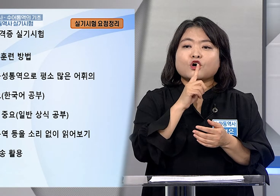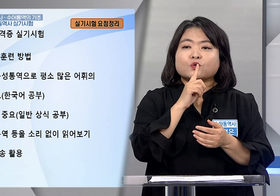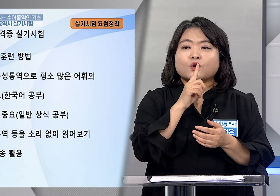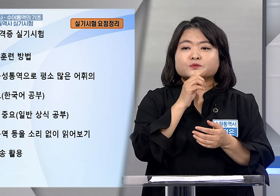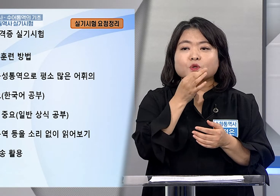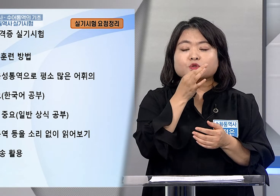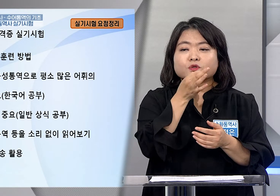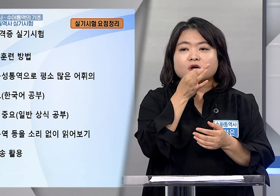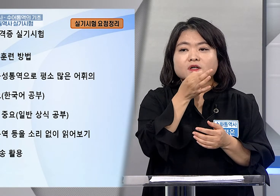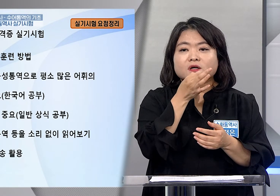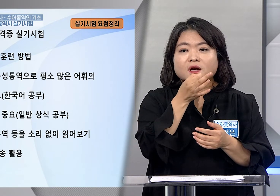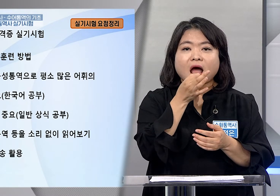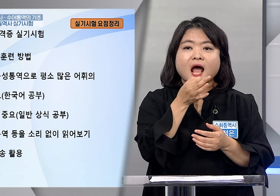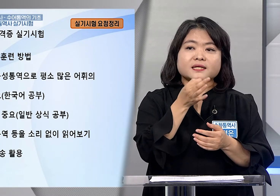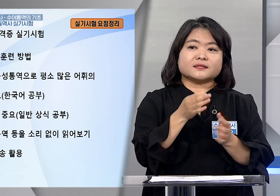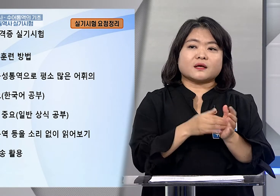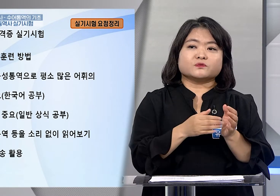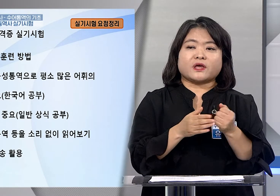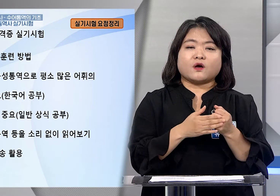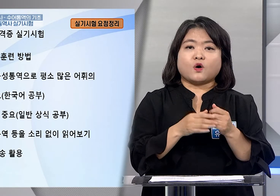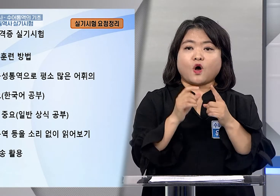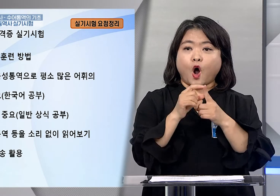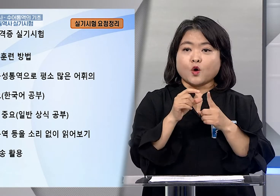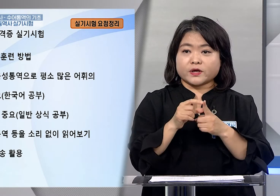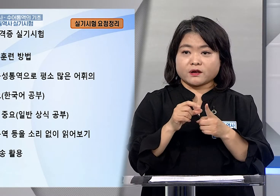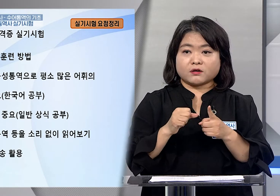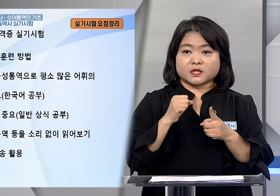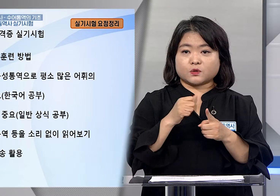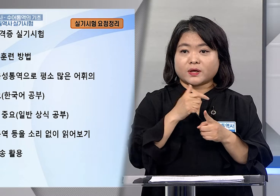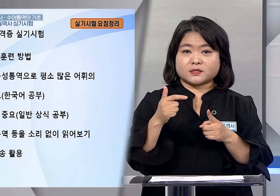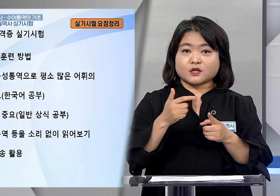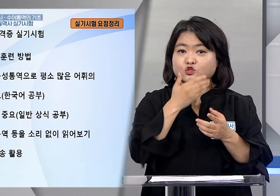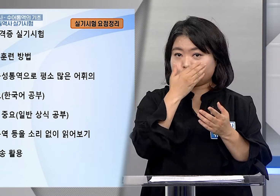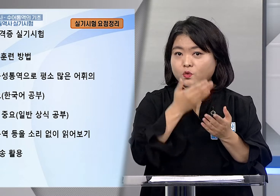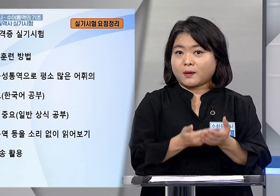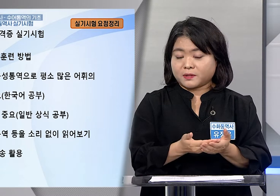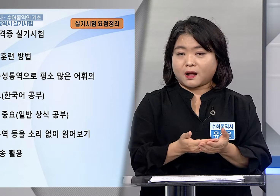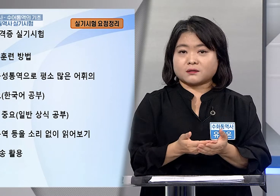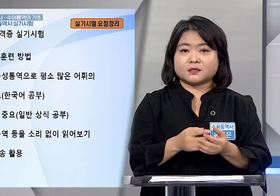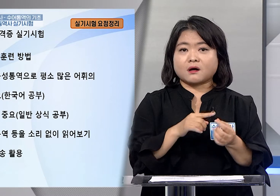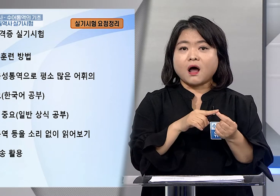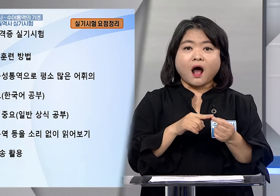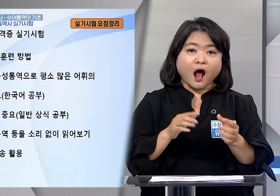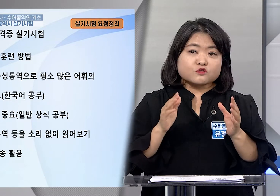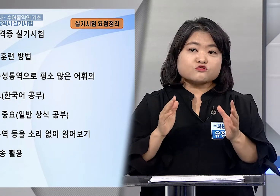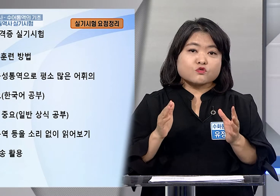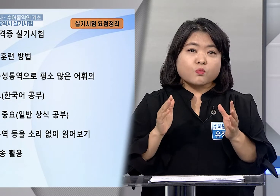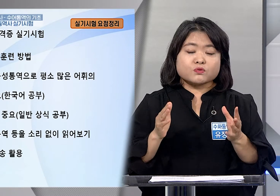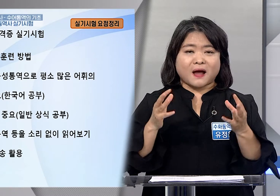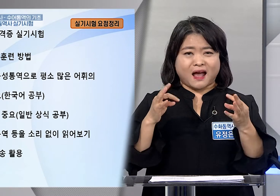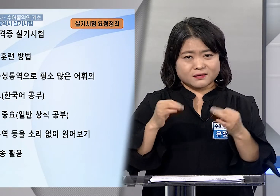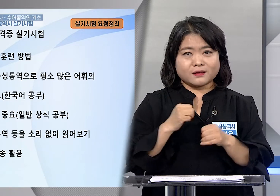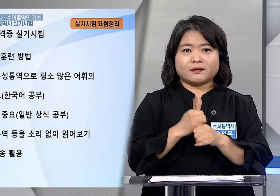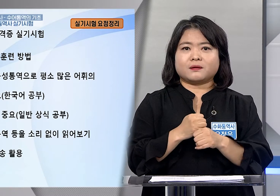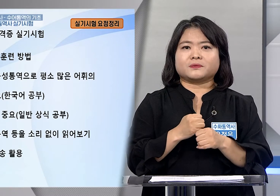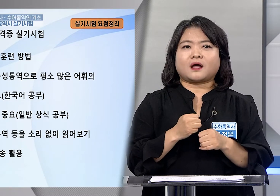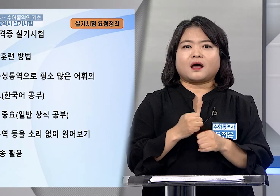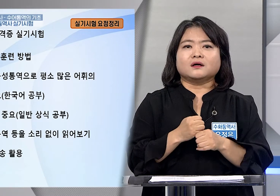한국어로 음성 통역을 하기 때문에요. 어휘력이 굉장히 중요합니다. 그래서 한국어 공부 많이 해야 합니다.